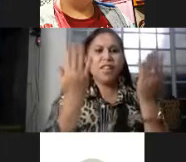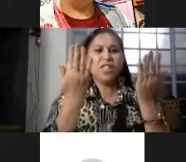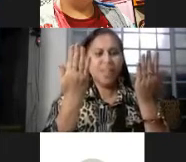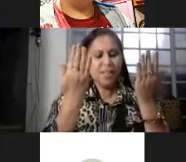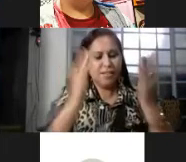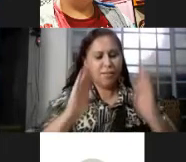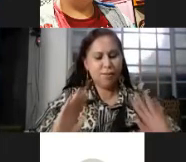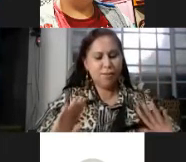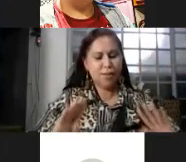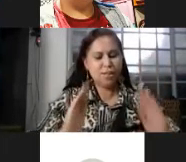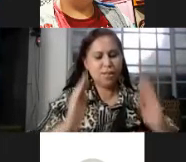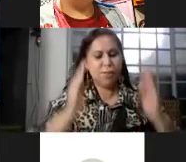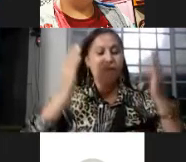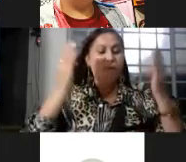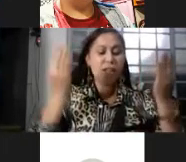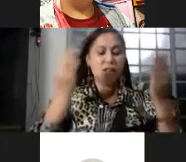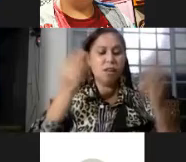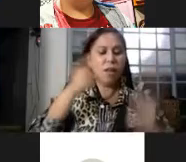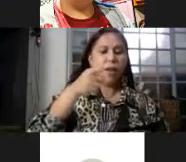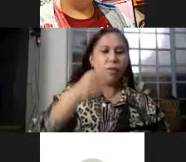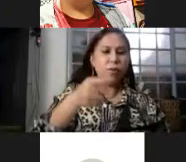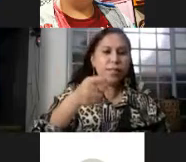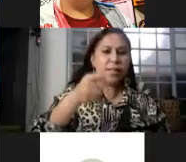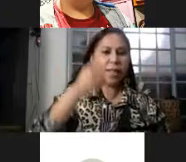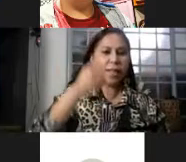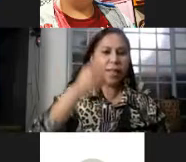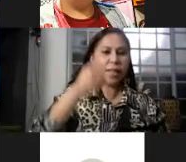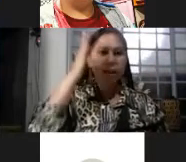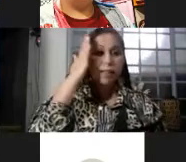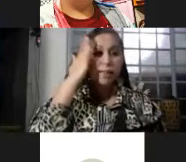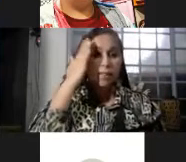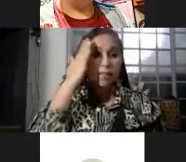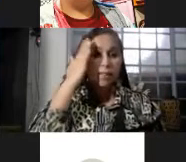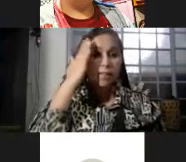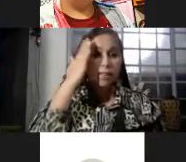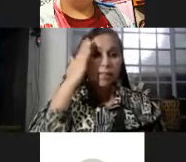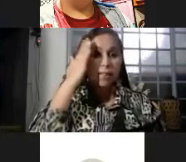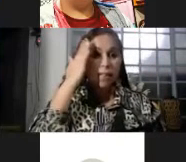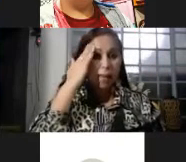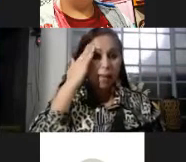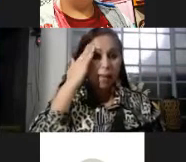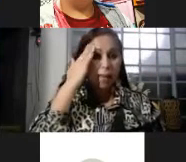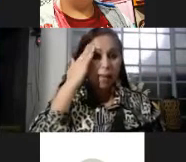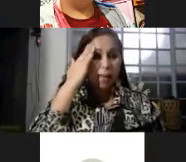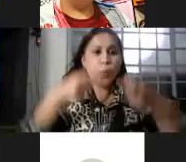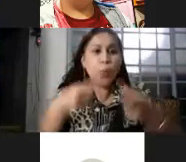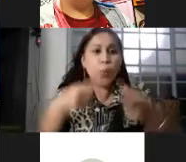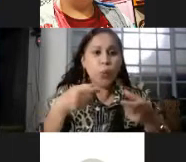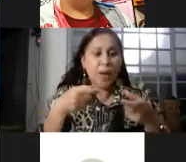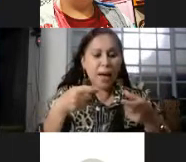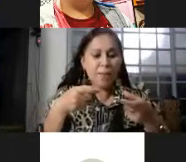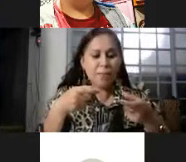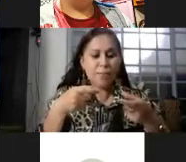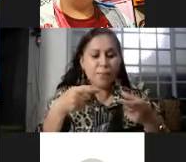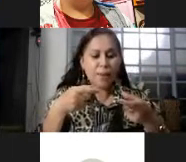festa, ó, festa sabe, festa, você sabe, então assim, sabe